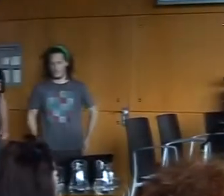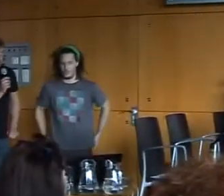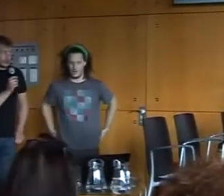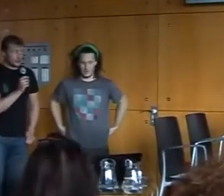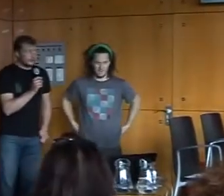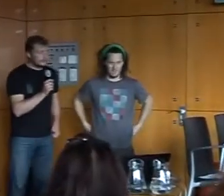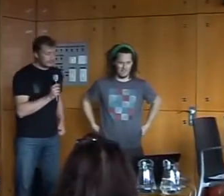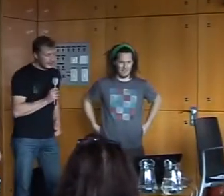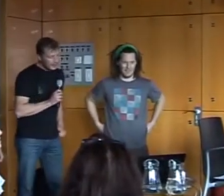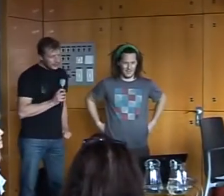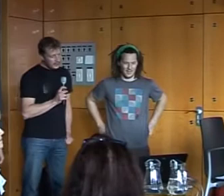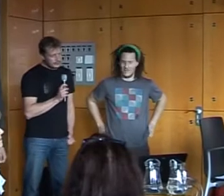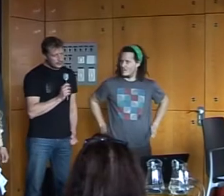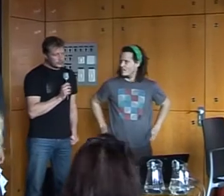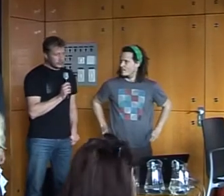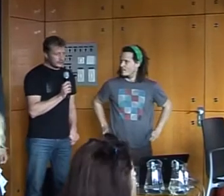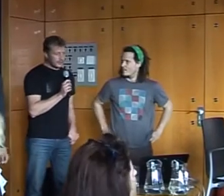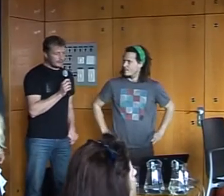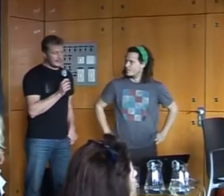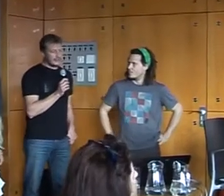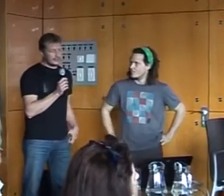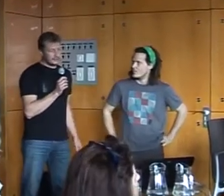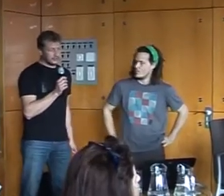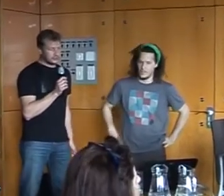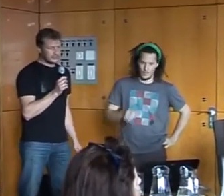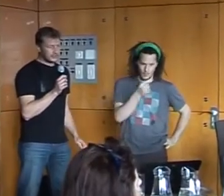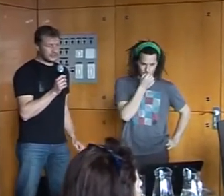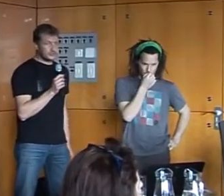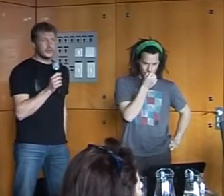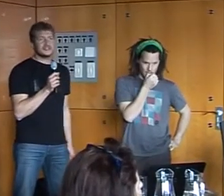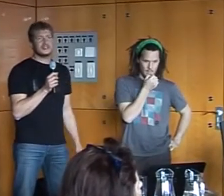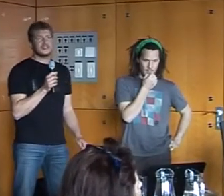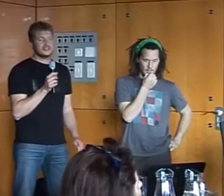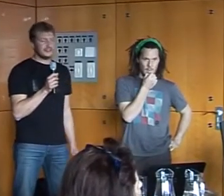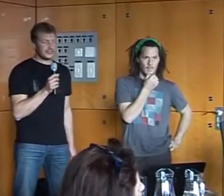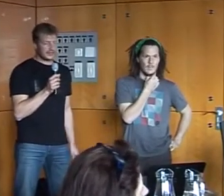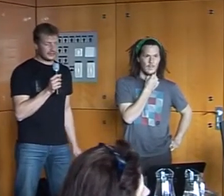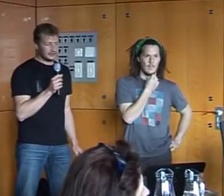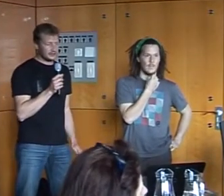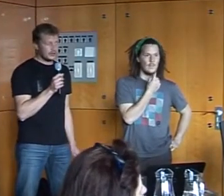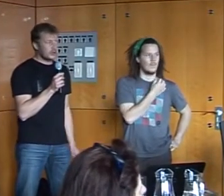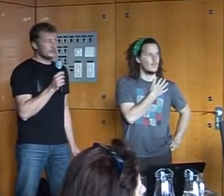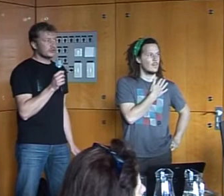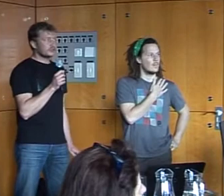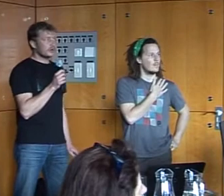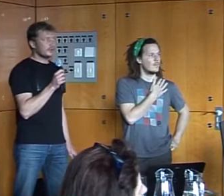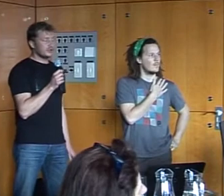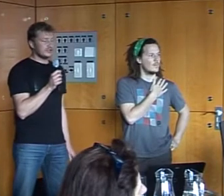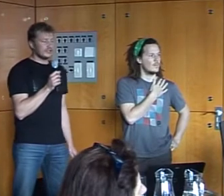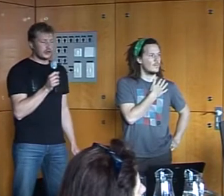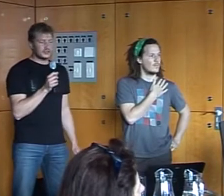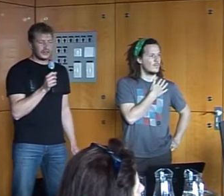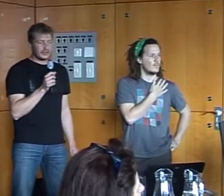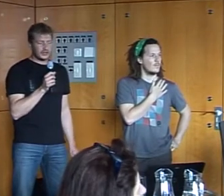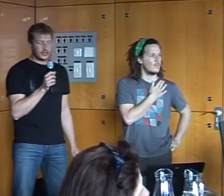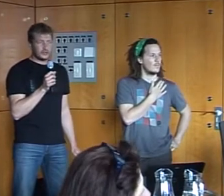Ja, danke schön. Und dann am Ende unseres Besuches in den City-Arkaden haben wir uns noch einmal